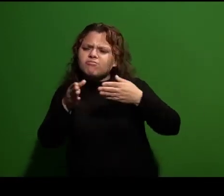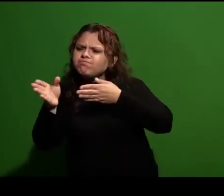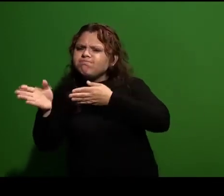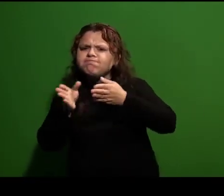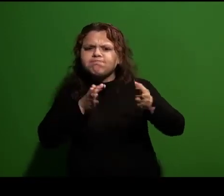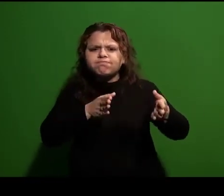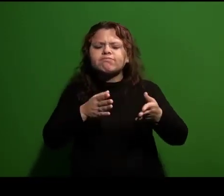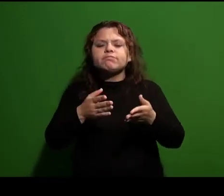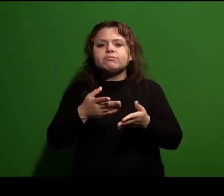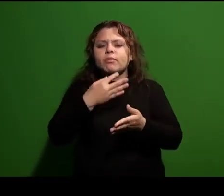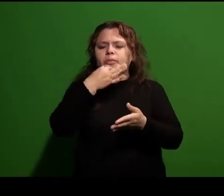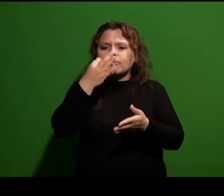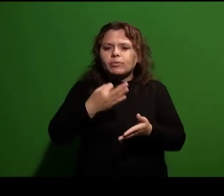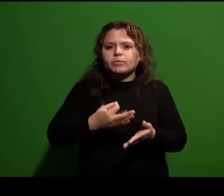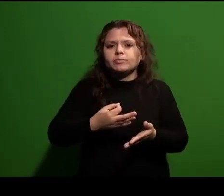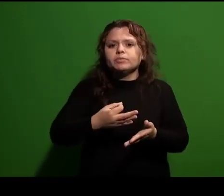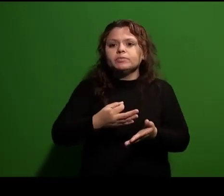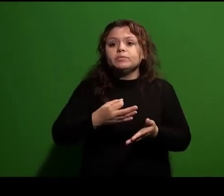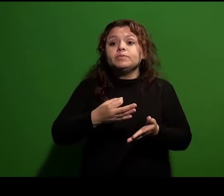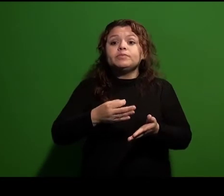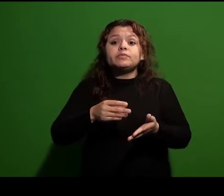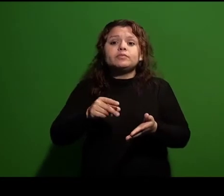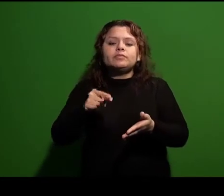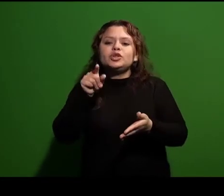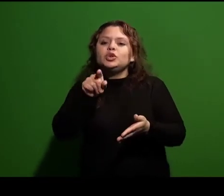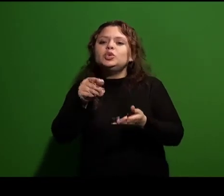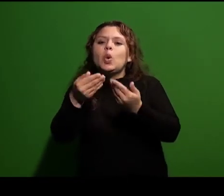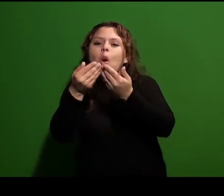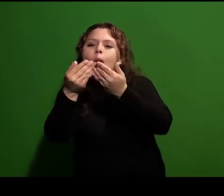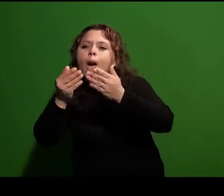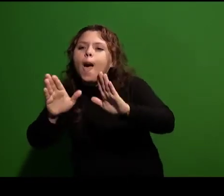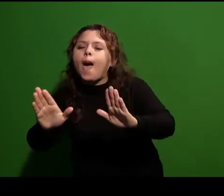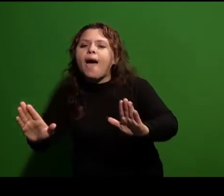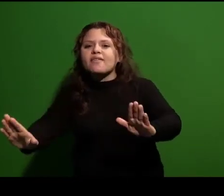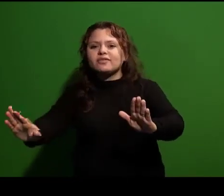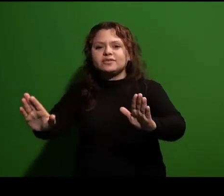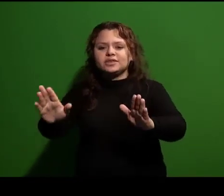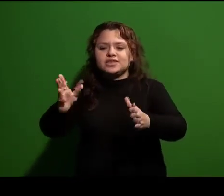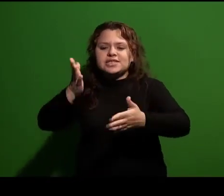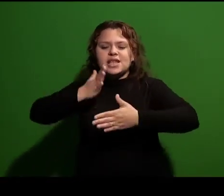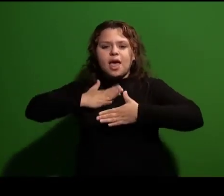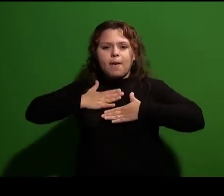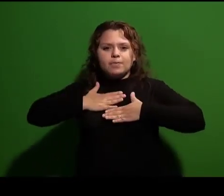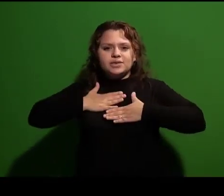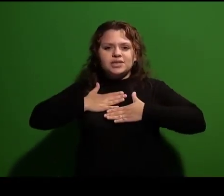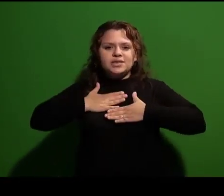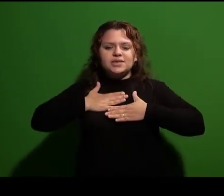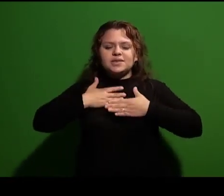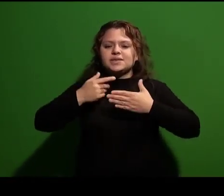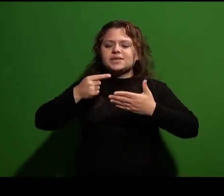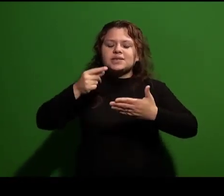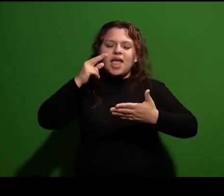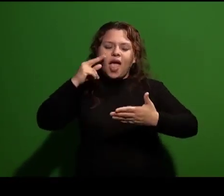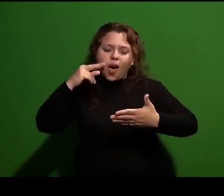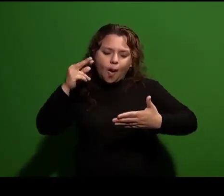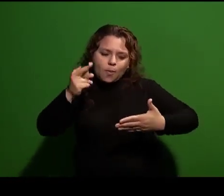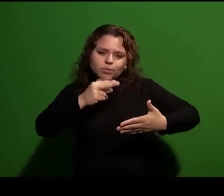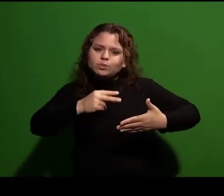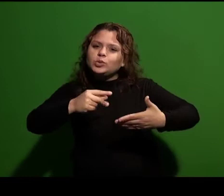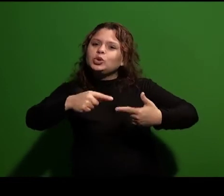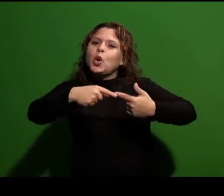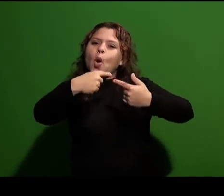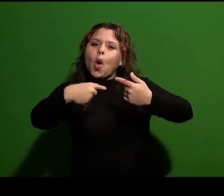dice el gran mercader, el poseedor de riquezas espirituales, y realicen sus compras conmigo. Soy